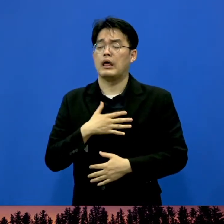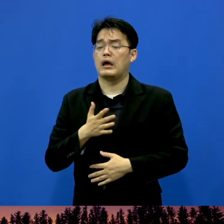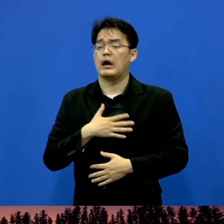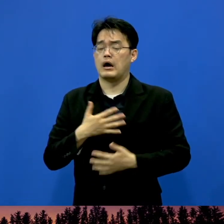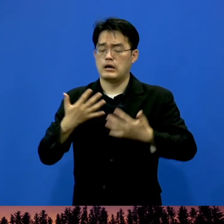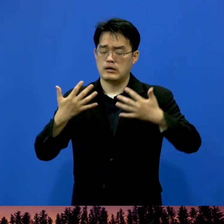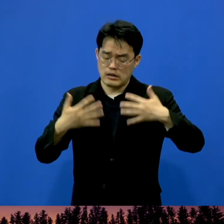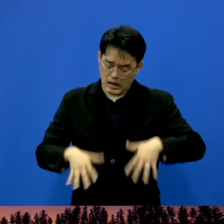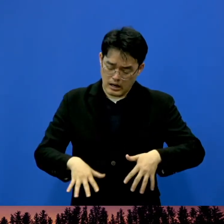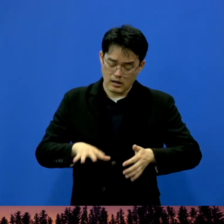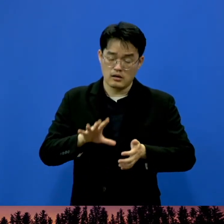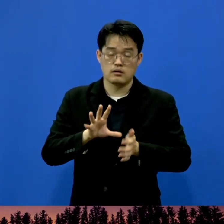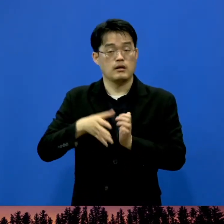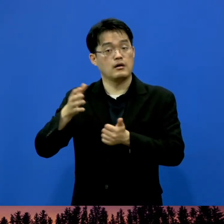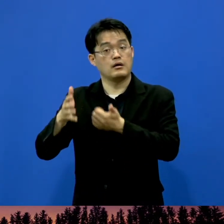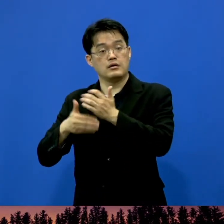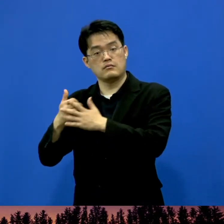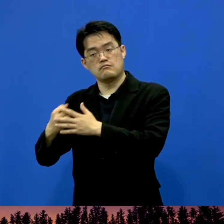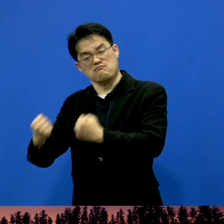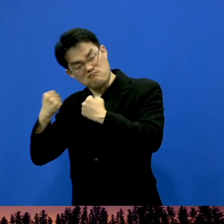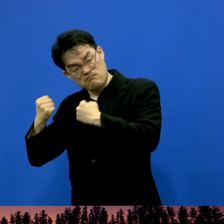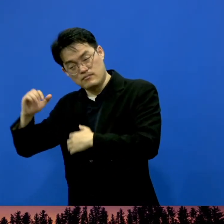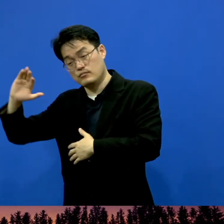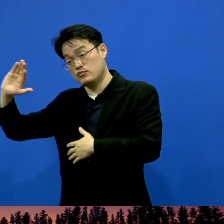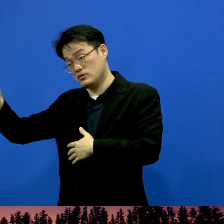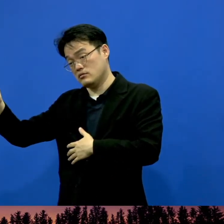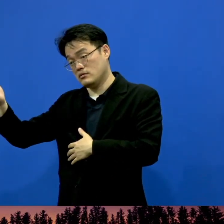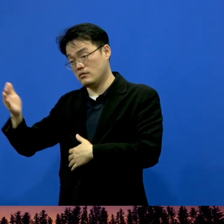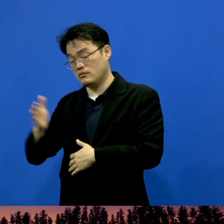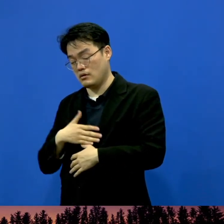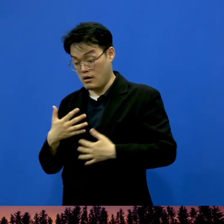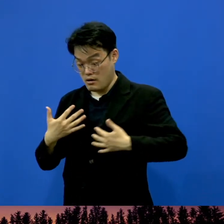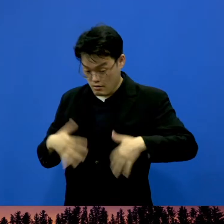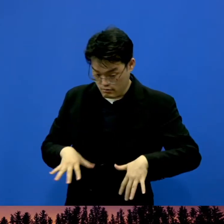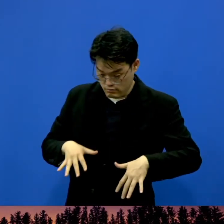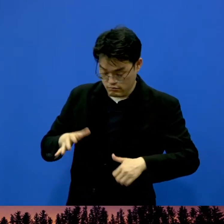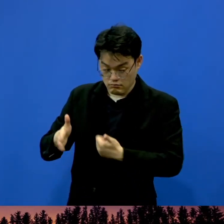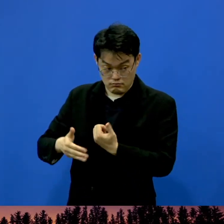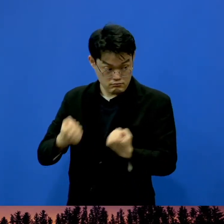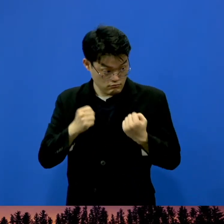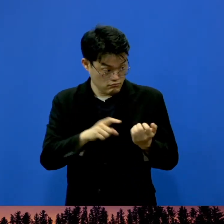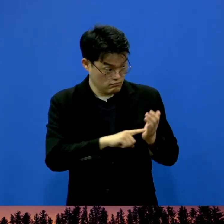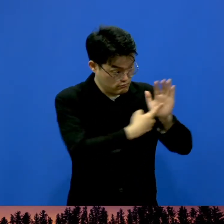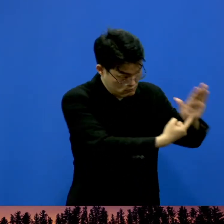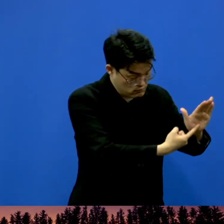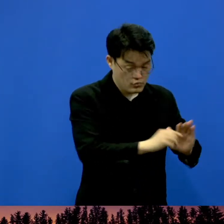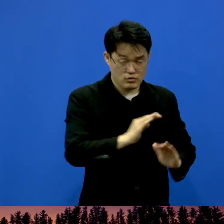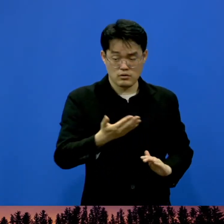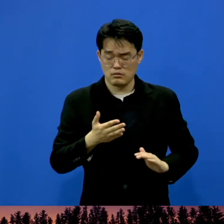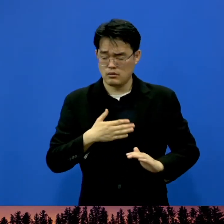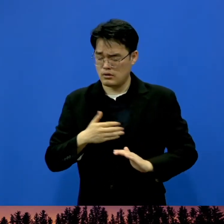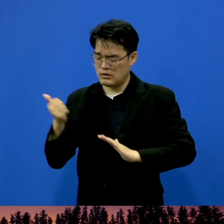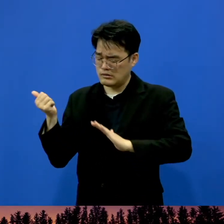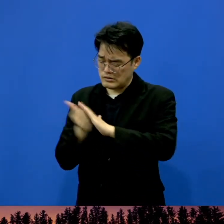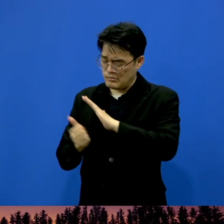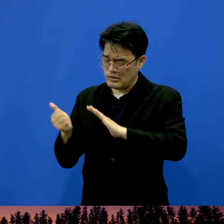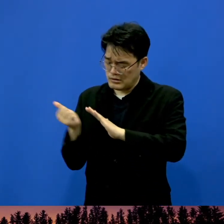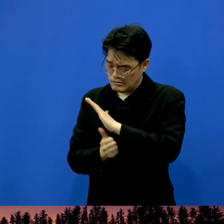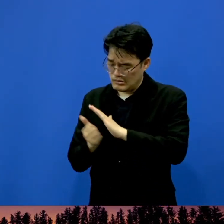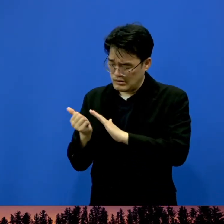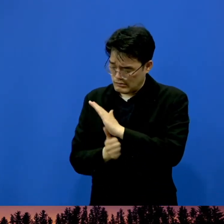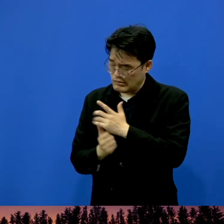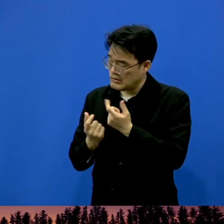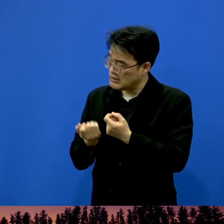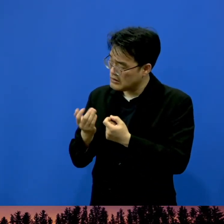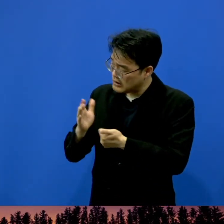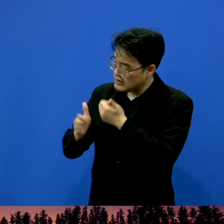약함에 하나님의 능력이 머물러 있다는 거예요. 그러니까 내가 보니까 그 약함이 내 인생을 실패로 몰아가는 것 같은데 하나님의 은혜가